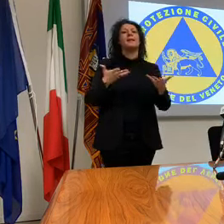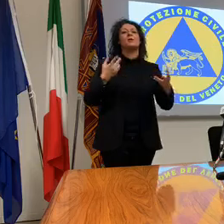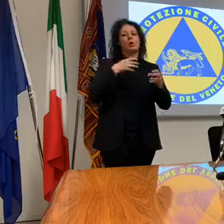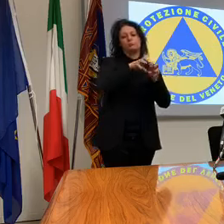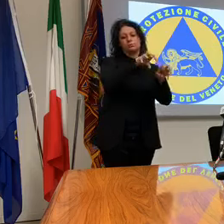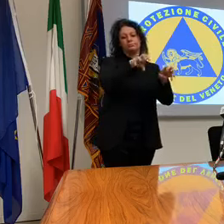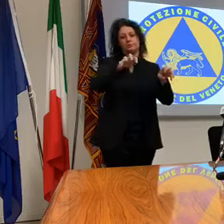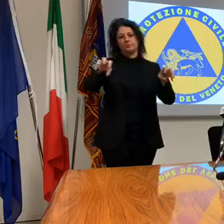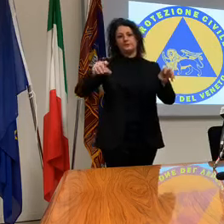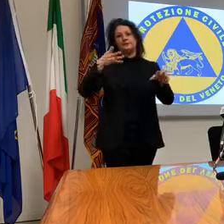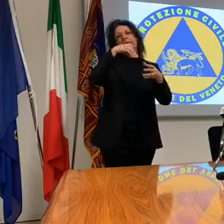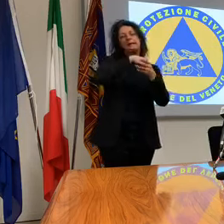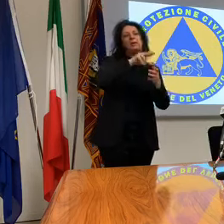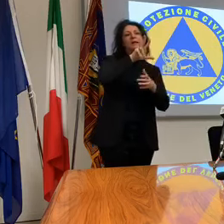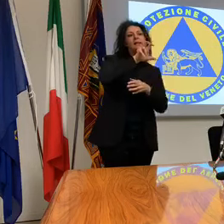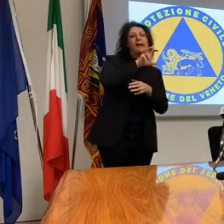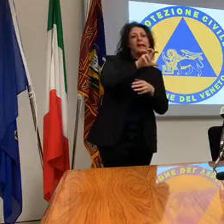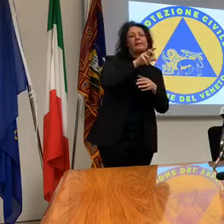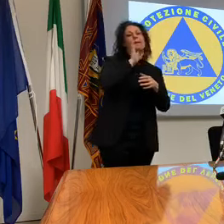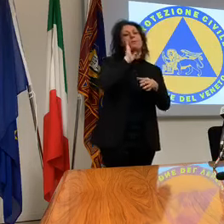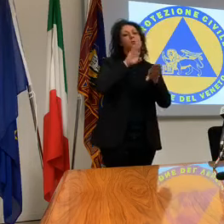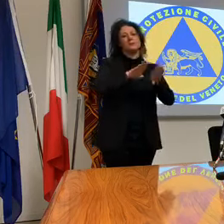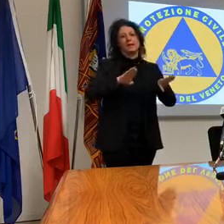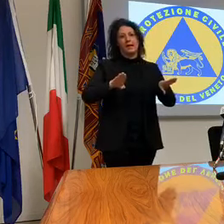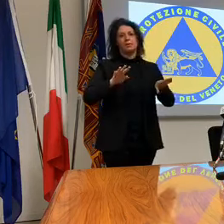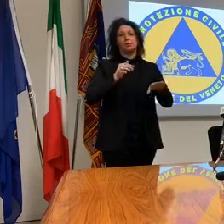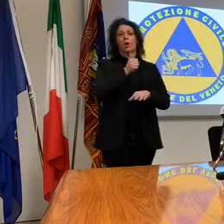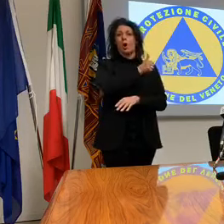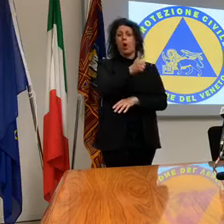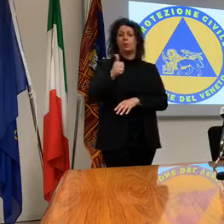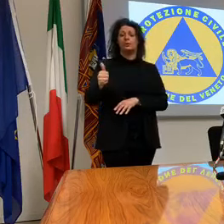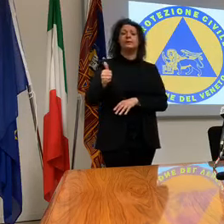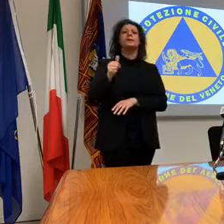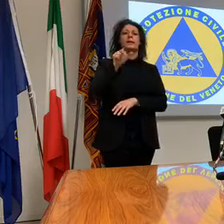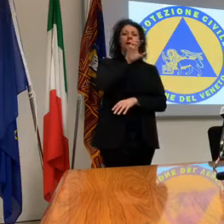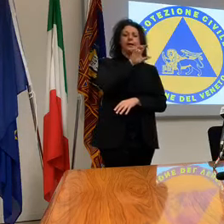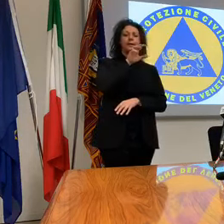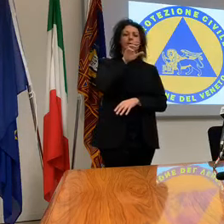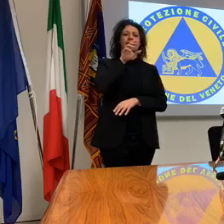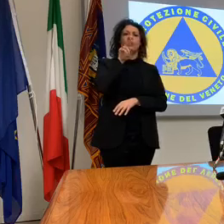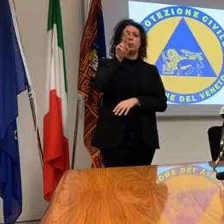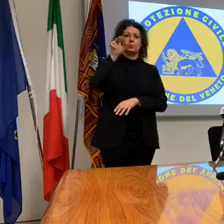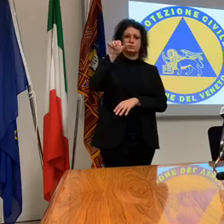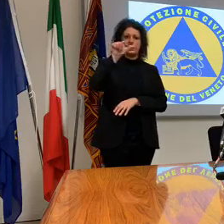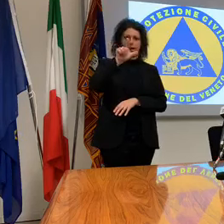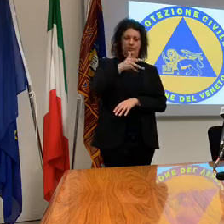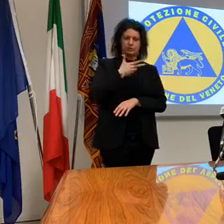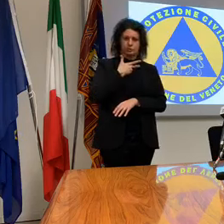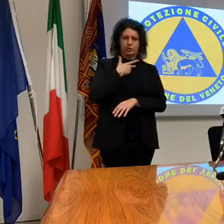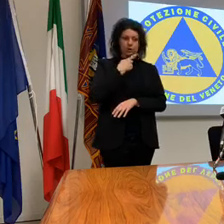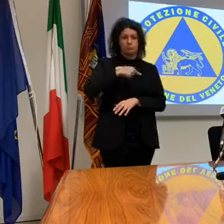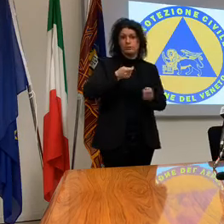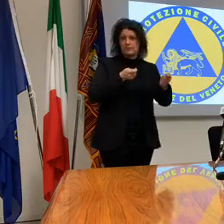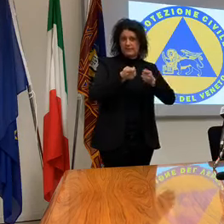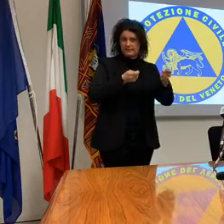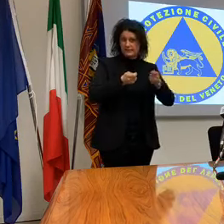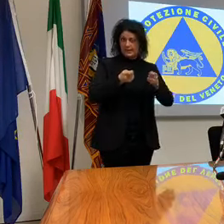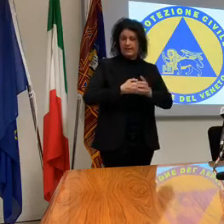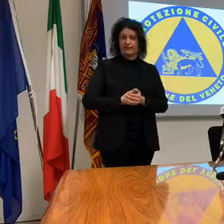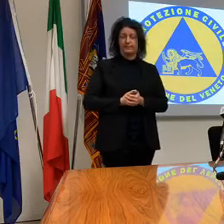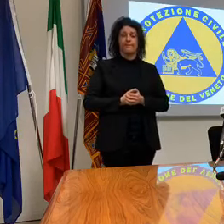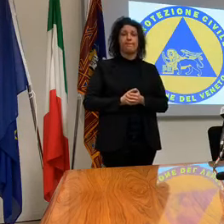insomma, in giro per tutta la regione, in ogni singola USL, quindi stiamo riempiendo anche gli ospedali in comunità con questi pazienti.